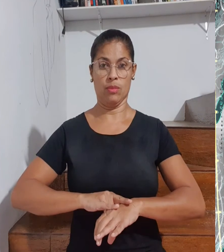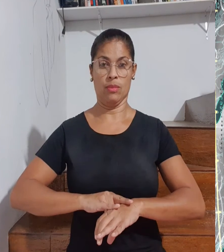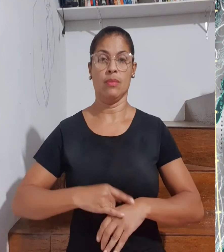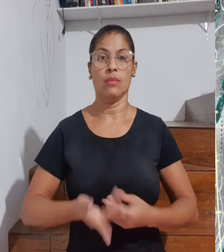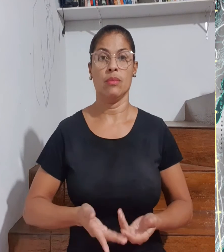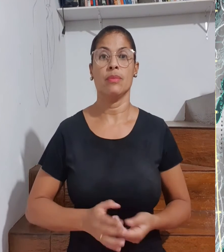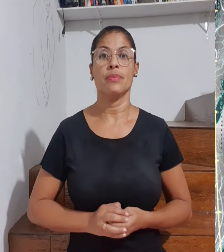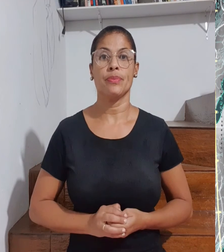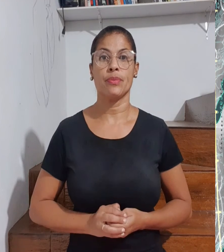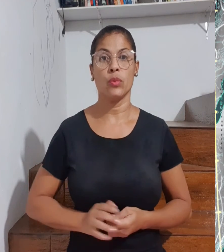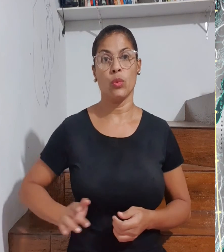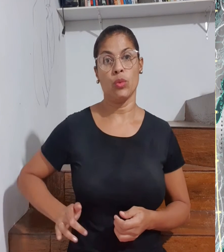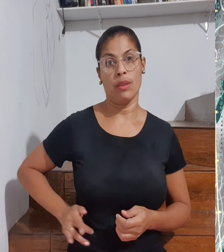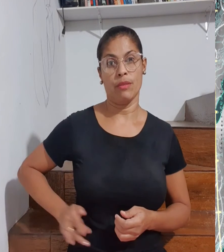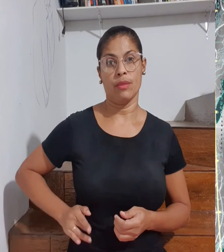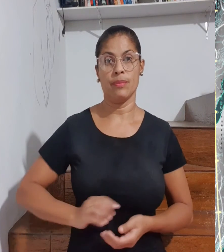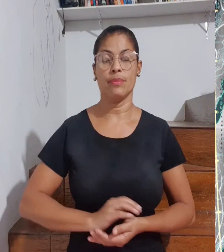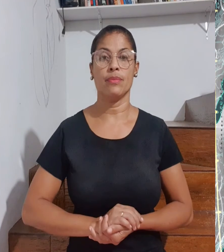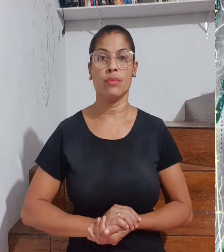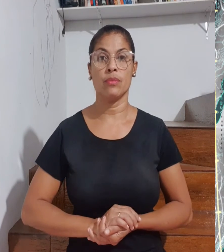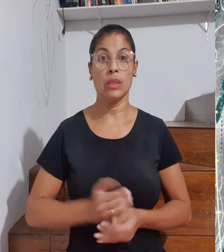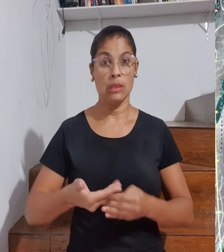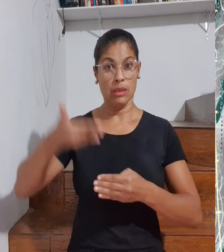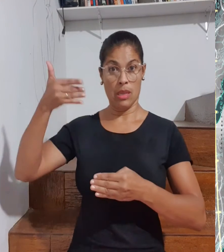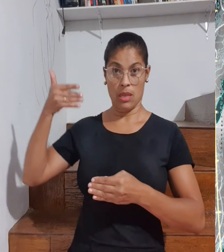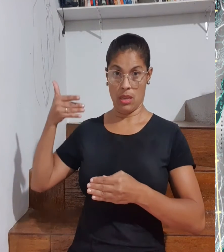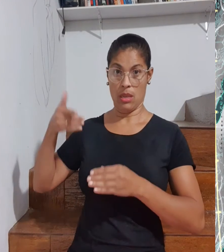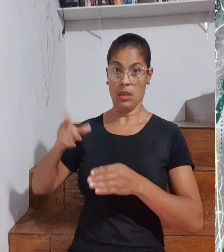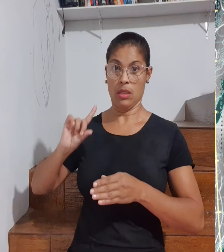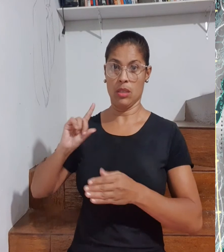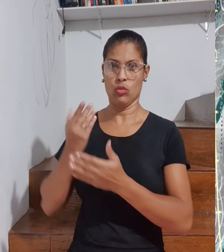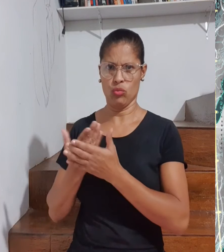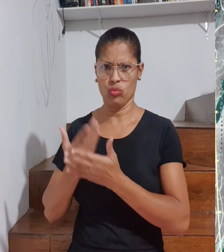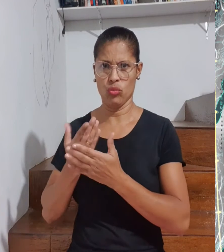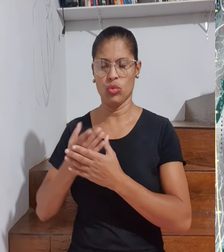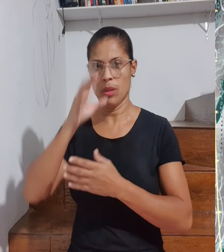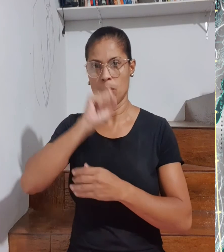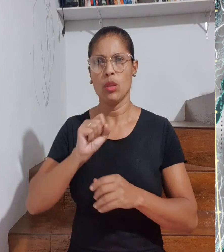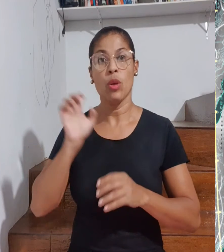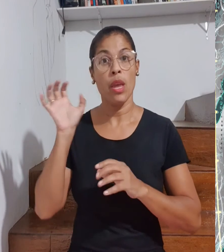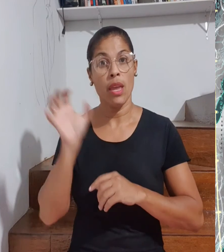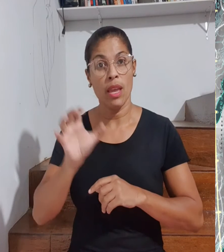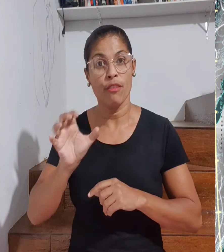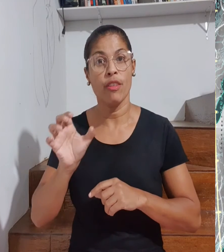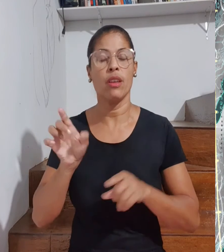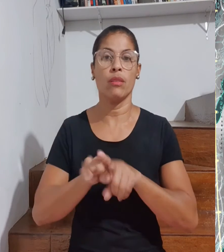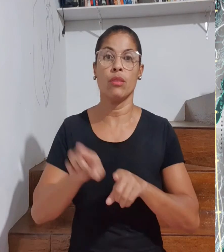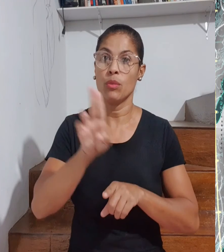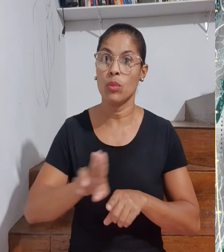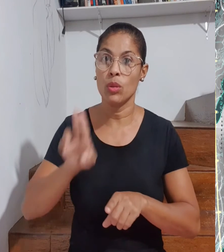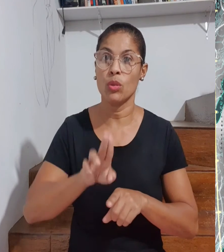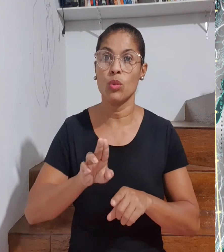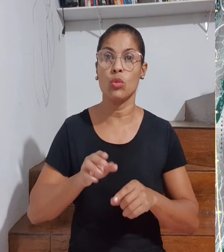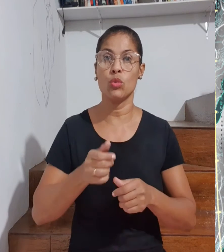na discinesia biliar. Na aula anterior, nós falamos sobre os efeitos e o uso